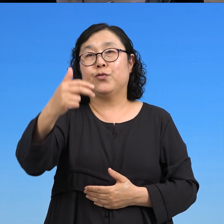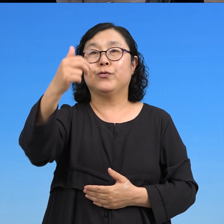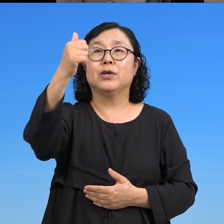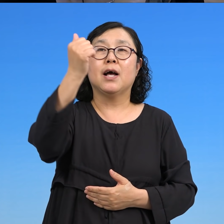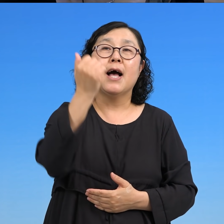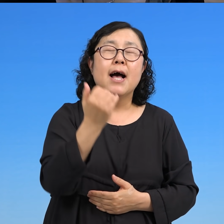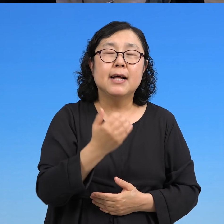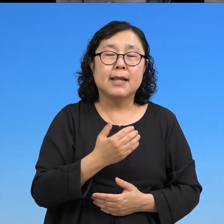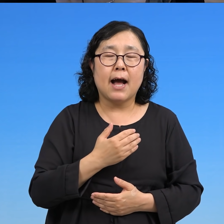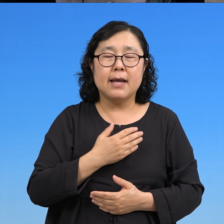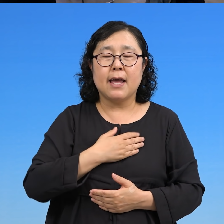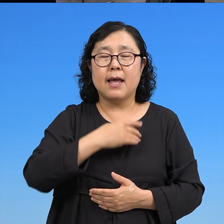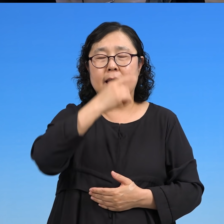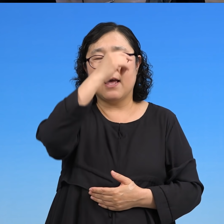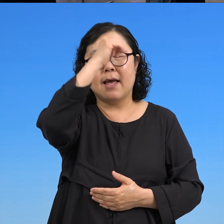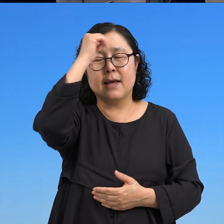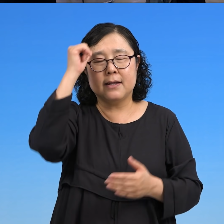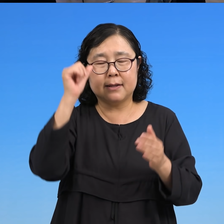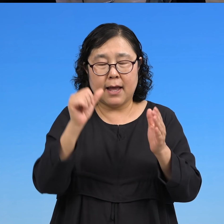도우시는 주,